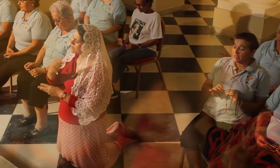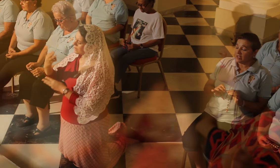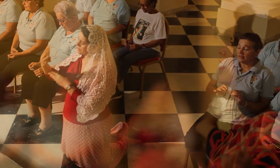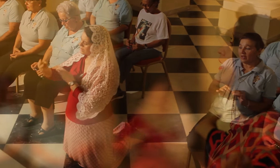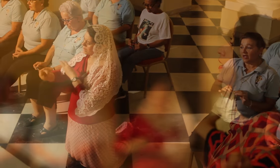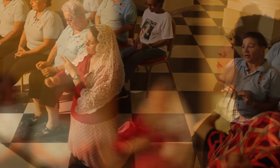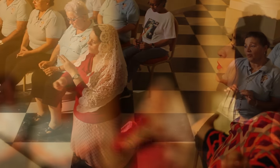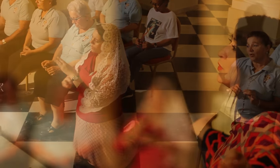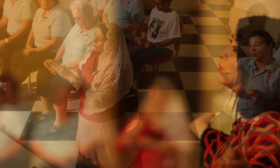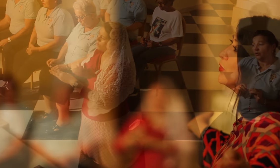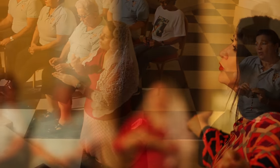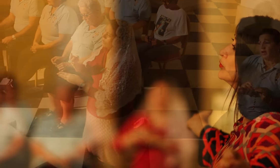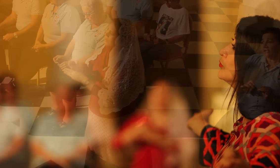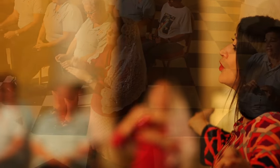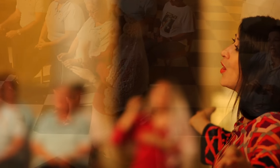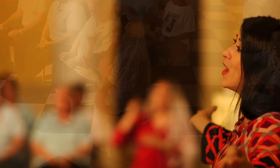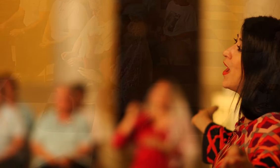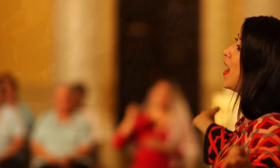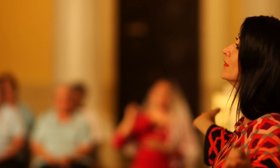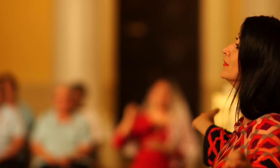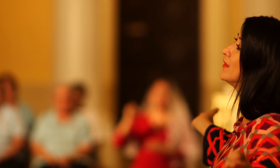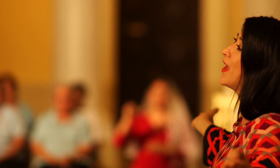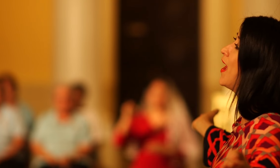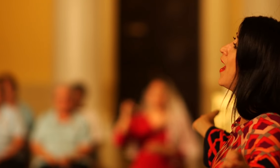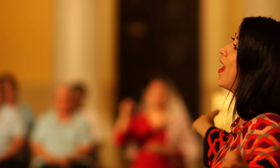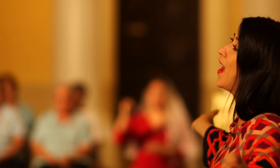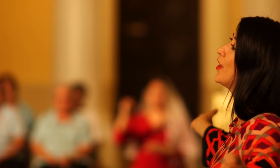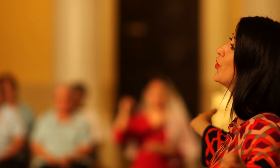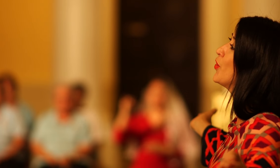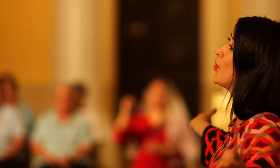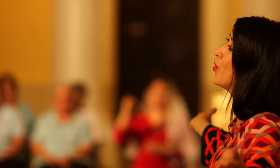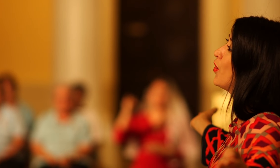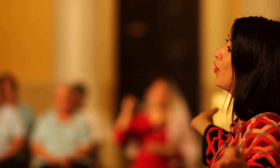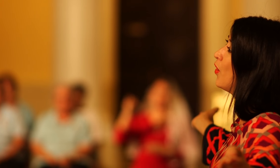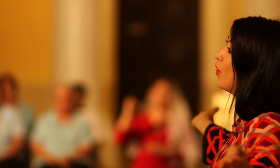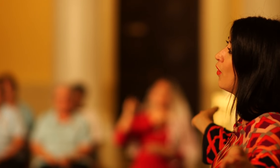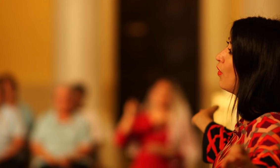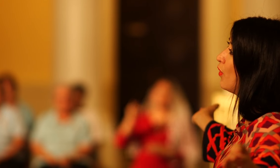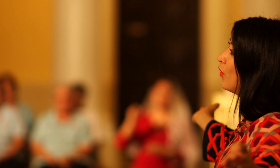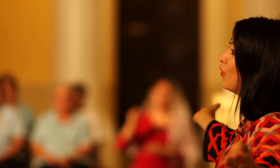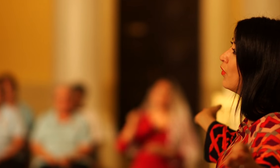y del mundo entero.